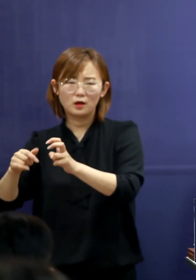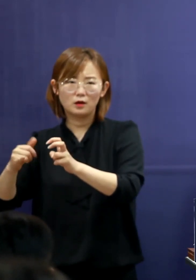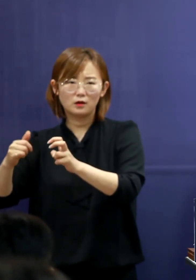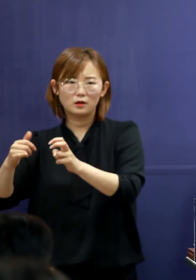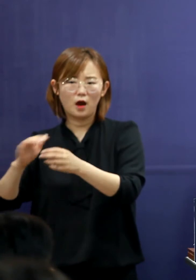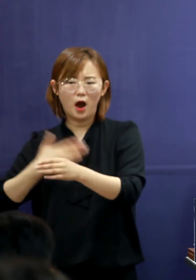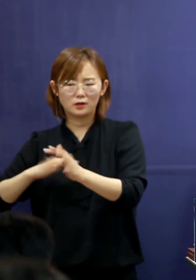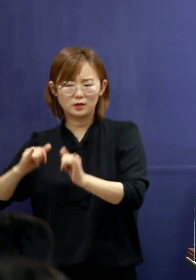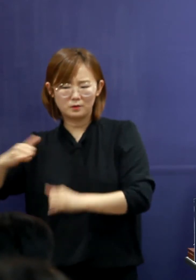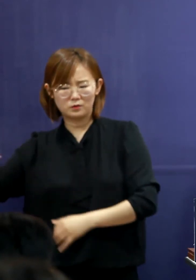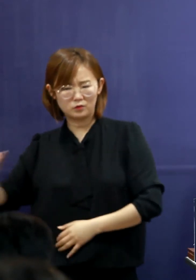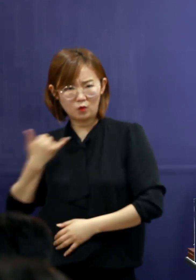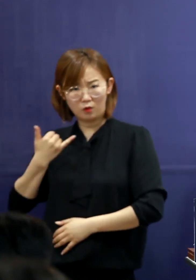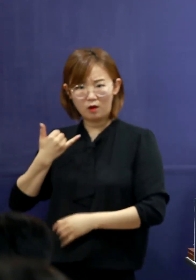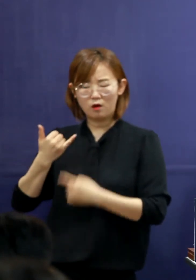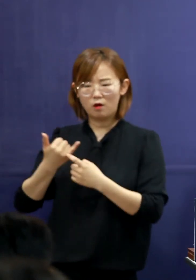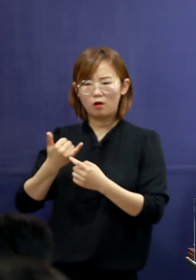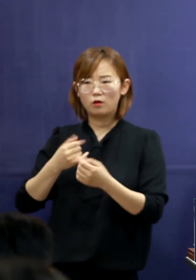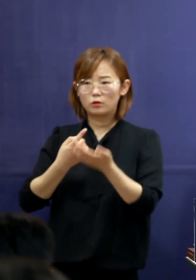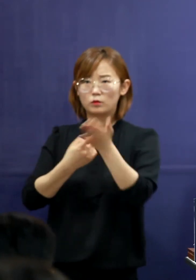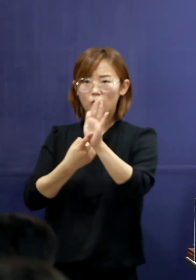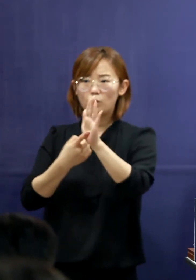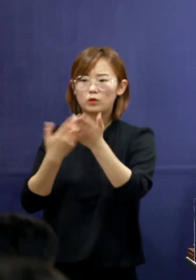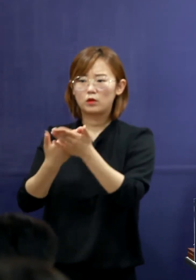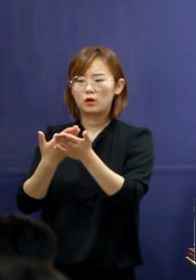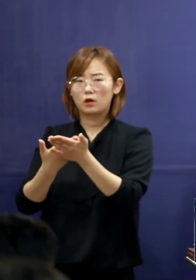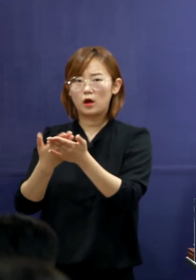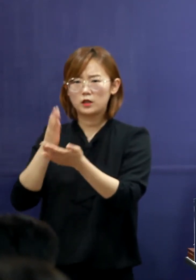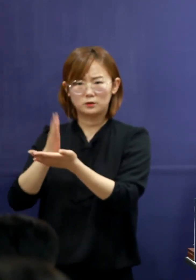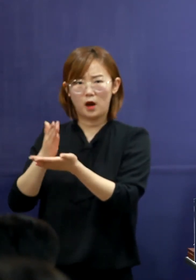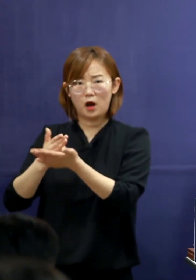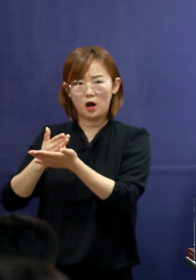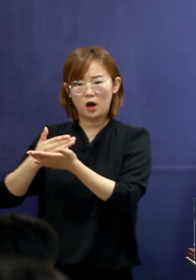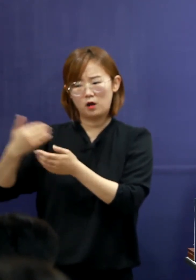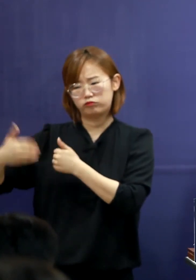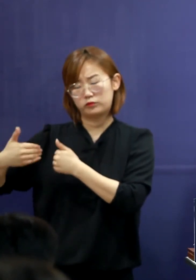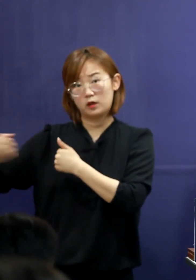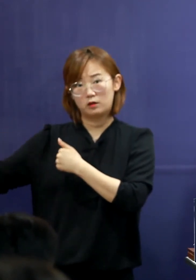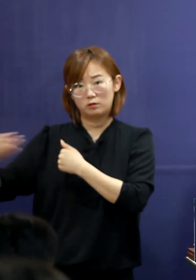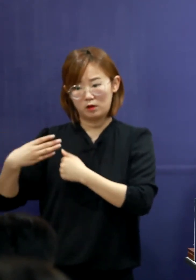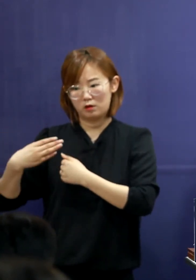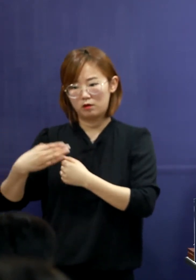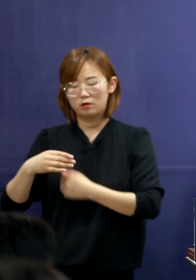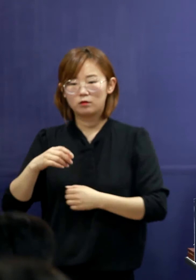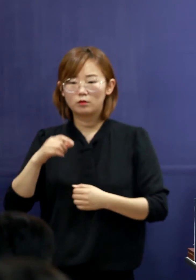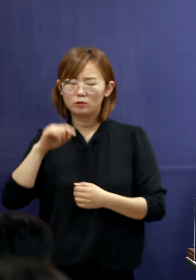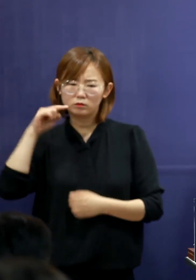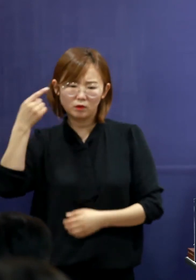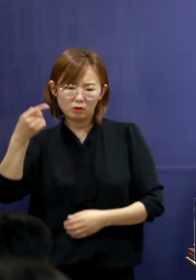취하해달라고. 그 다음날 비공개로 처리가 됐어요.